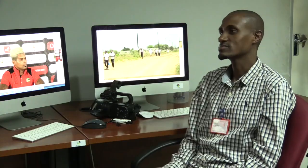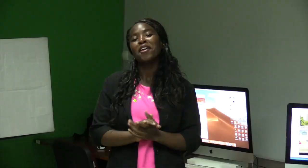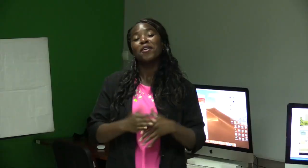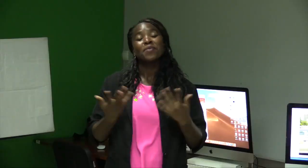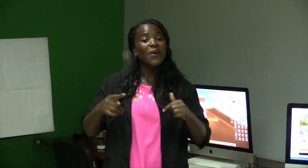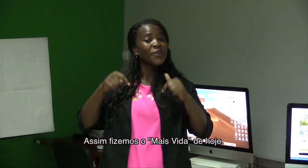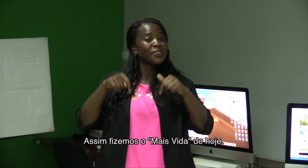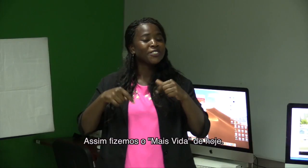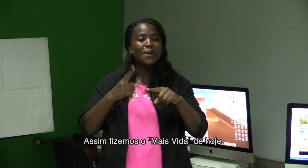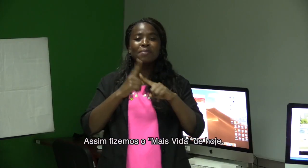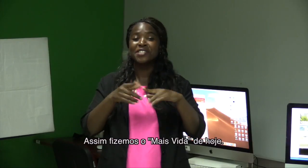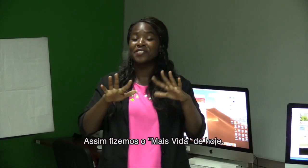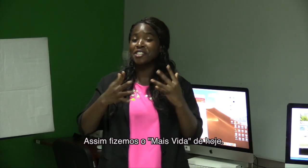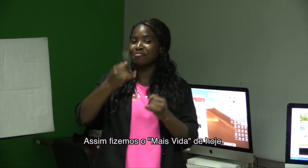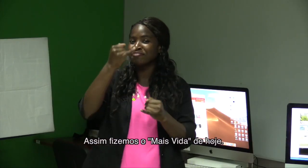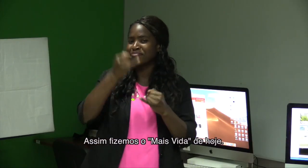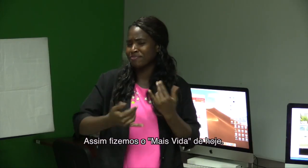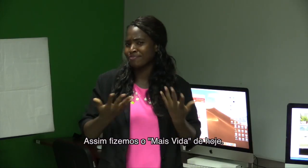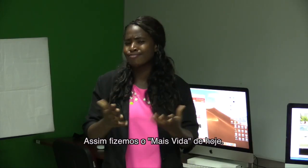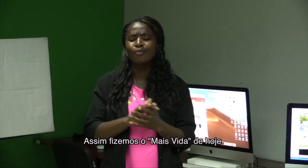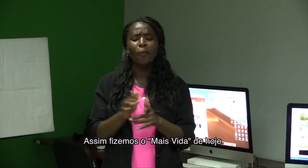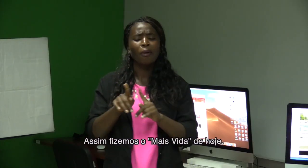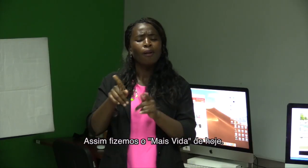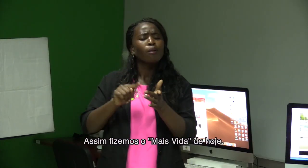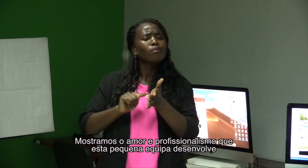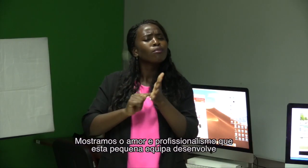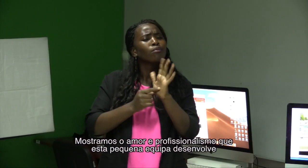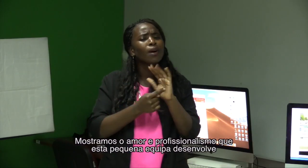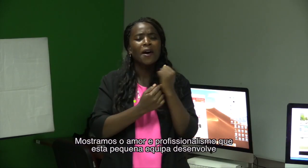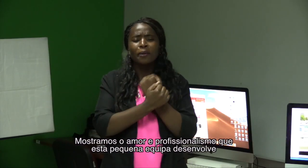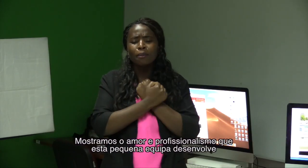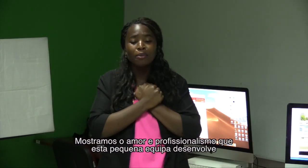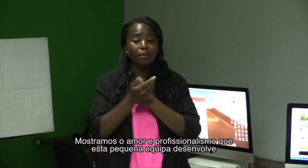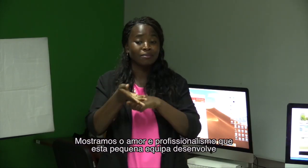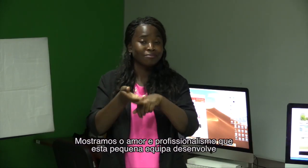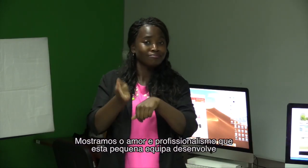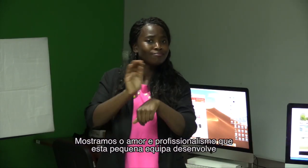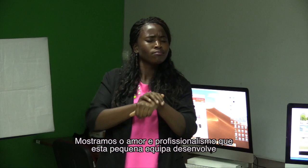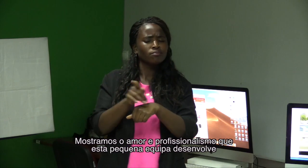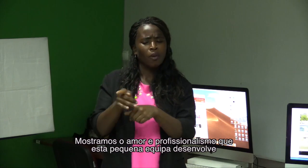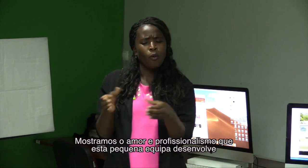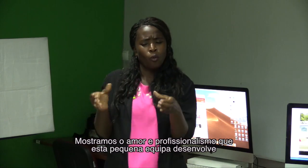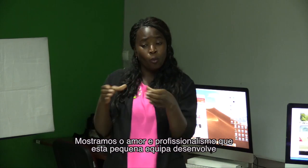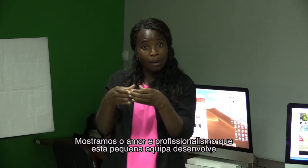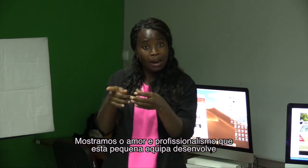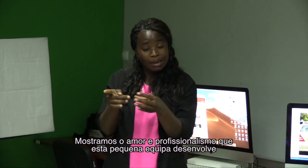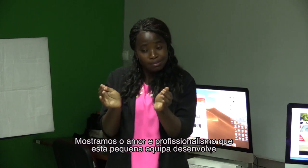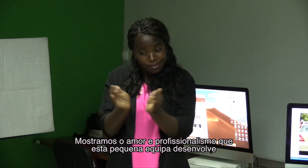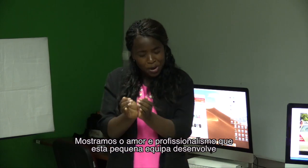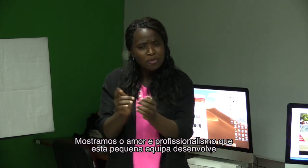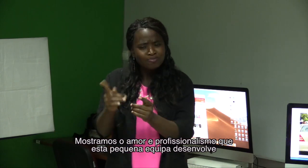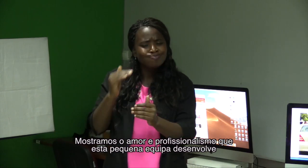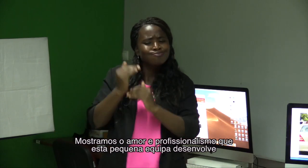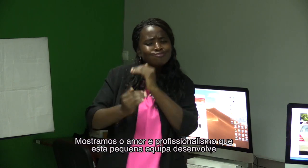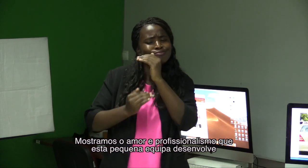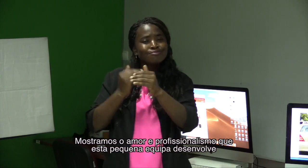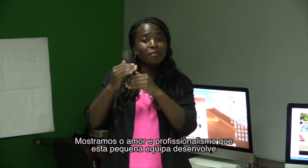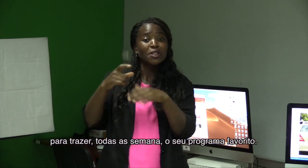Assim fizemos o Mais Vida de hoje. Mostramos o amor e profissionalismo que esta pequena equipa desenvolve para